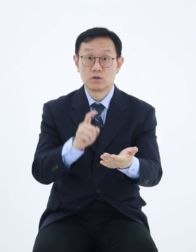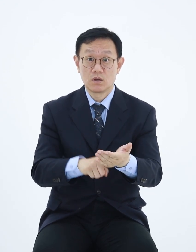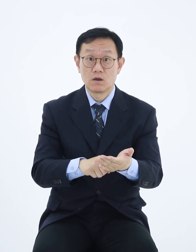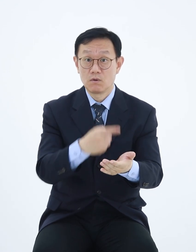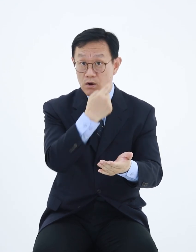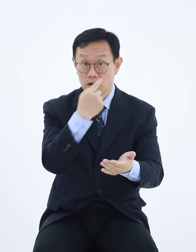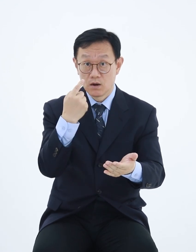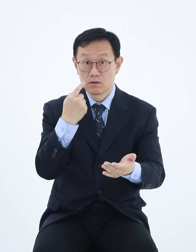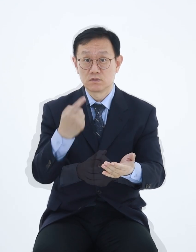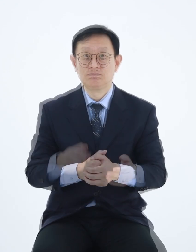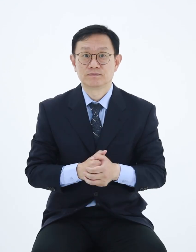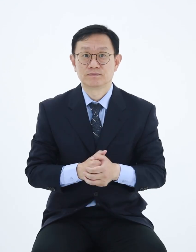해야 합니다.